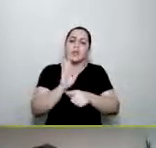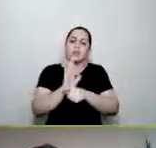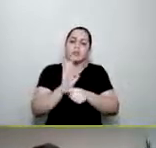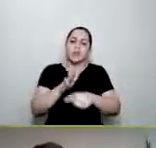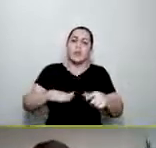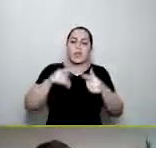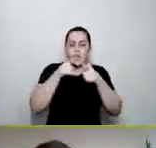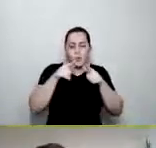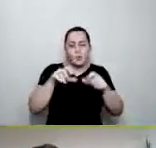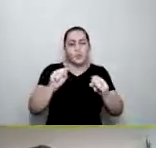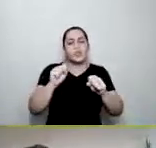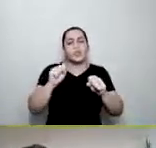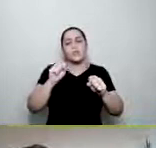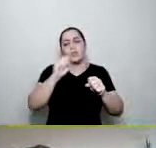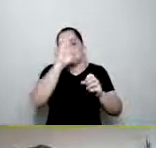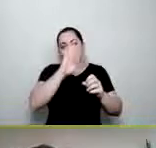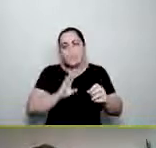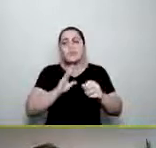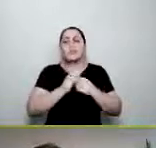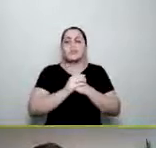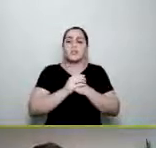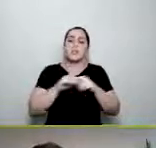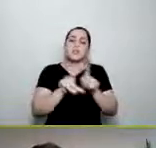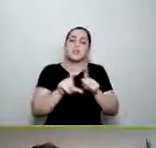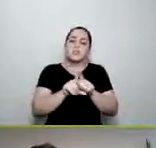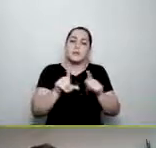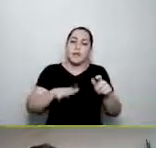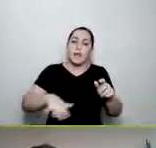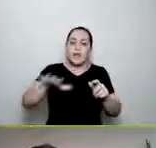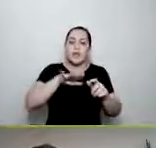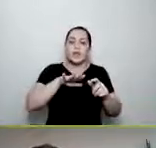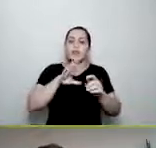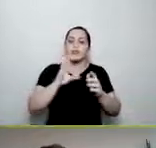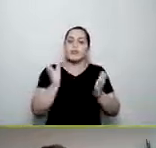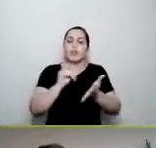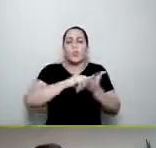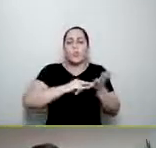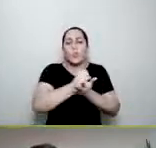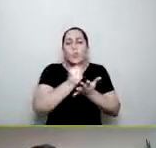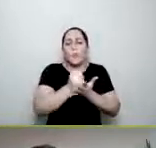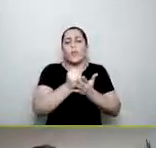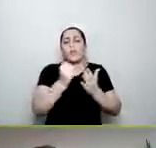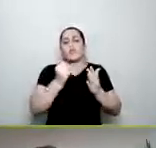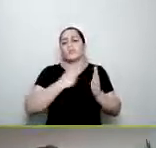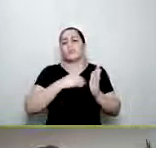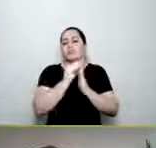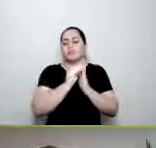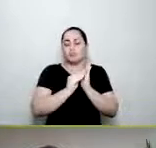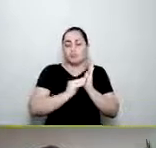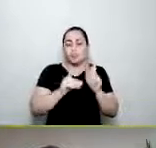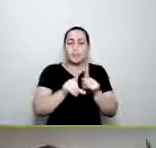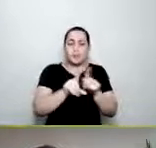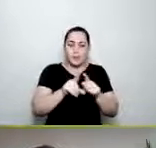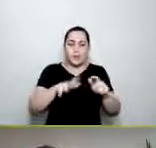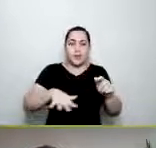aqui no Brasil e para, especialmente, a parte documentacional da linguística. E é sobre isso que eu vou falar